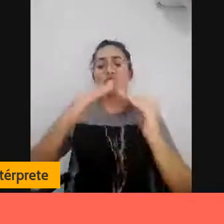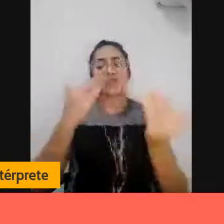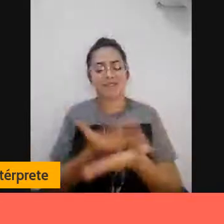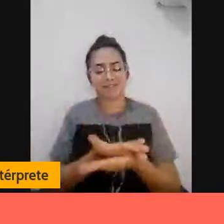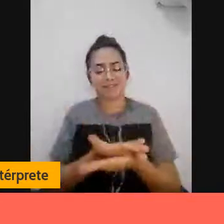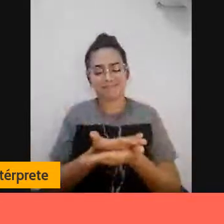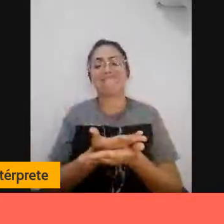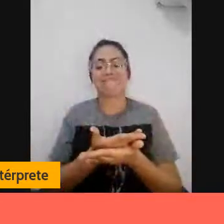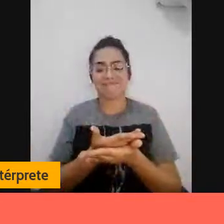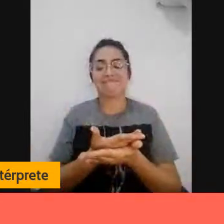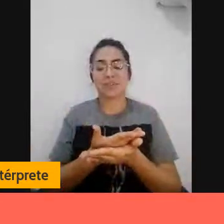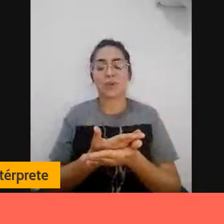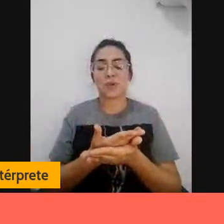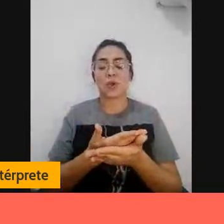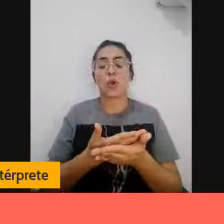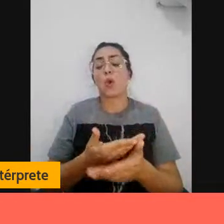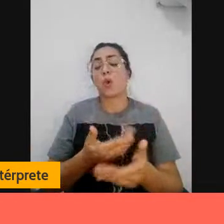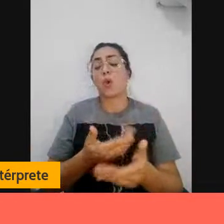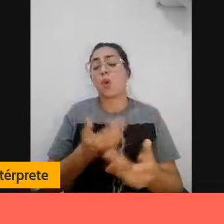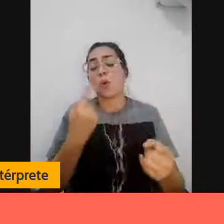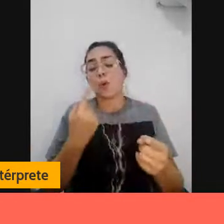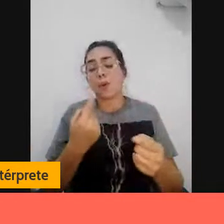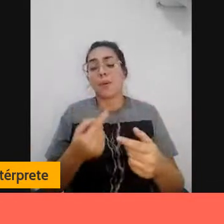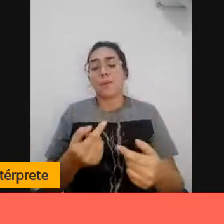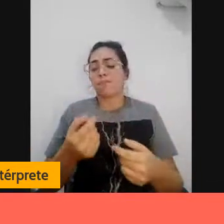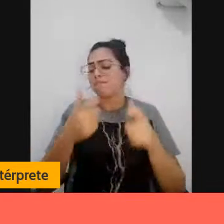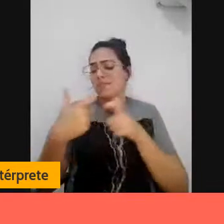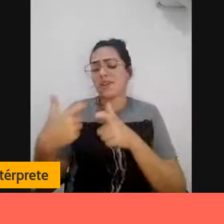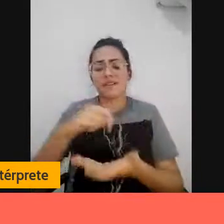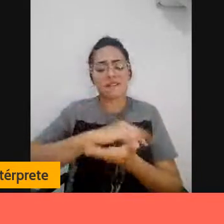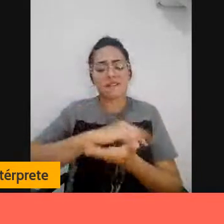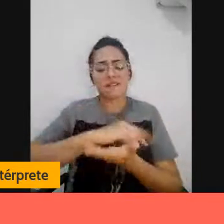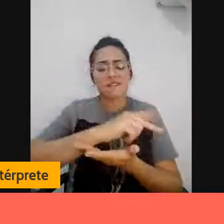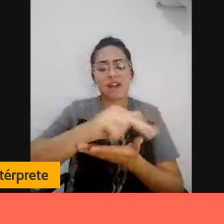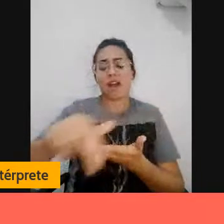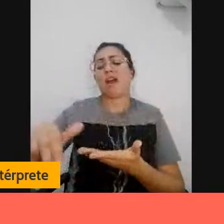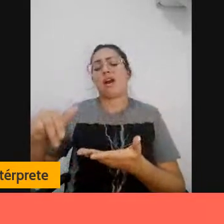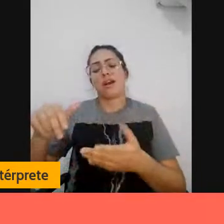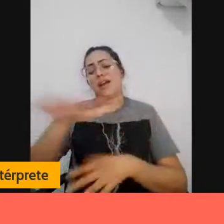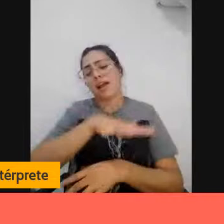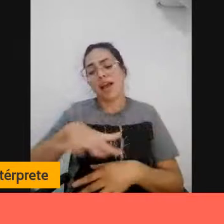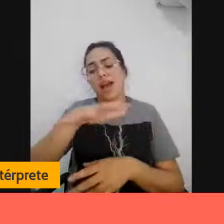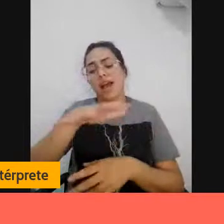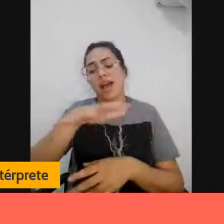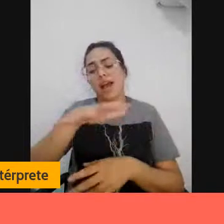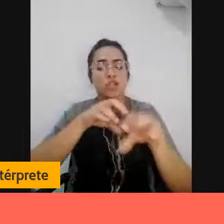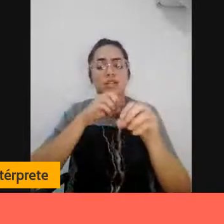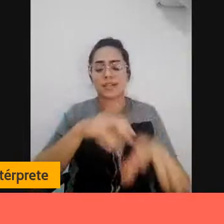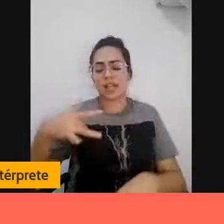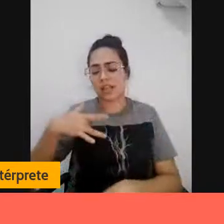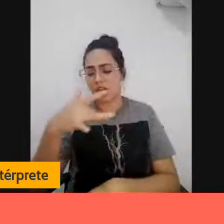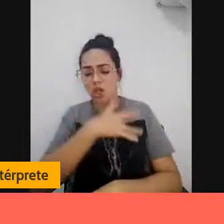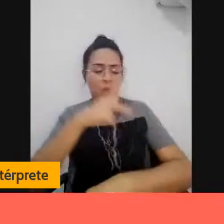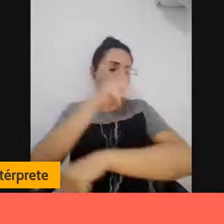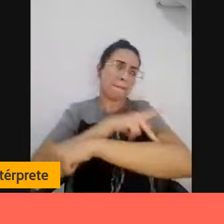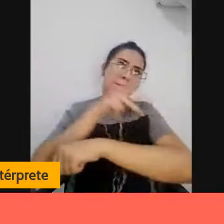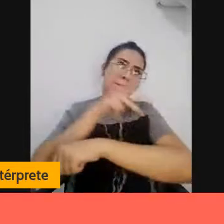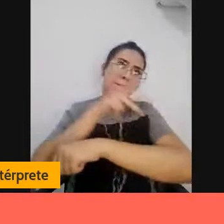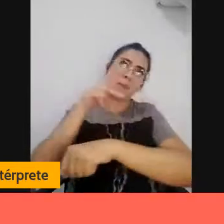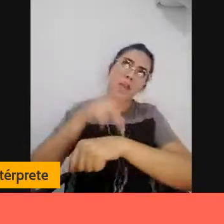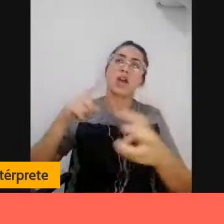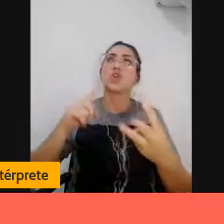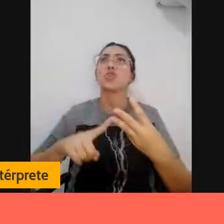por estudantes de diversas áreas, de nutrição, de saúde, de pedagogia, de história,